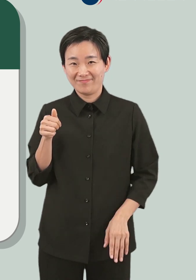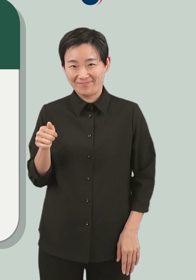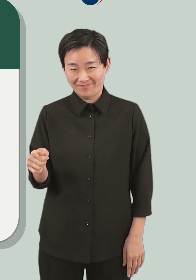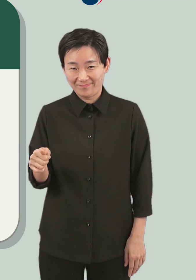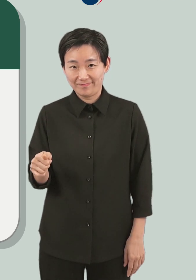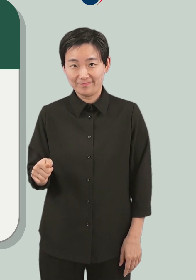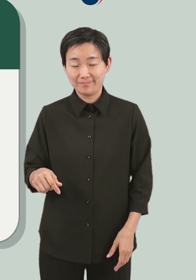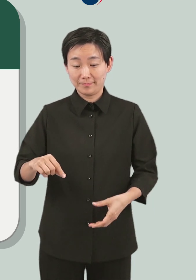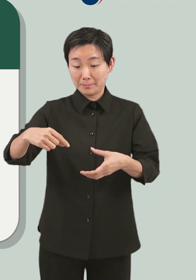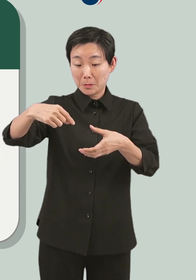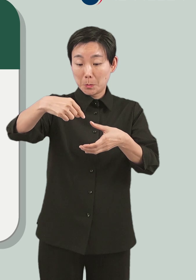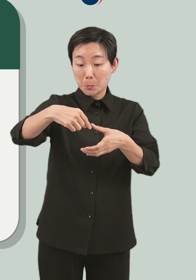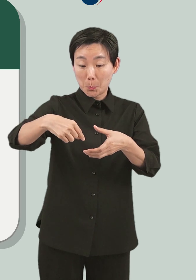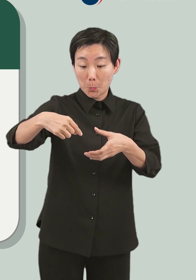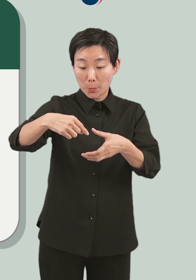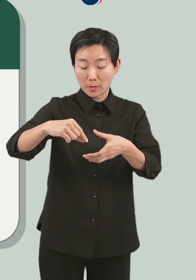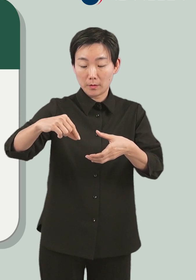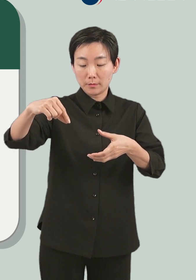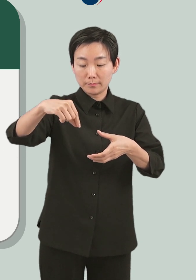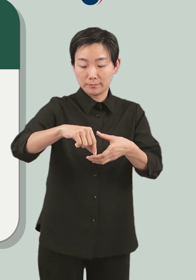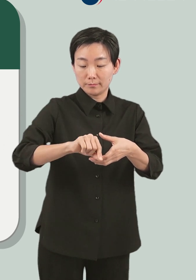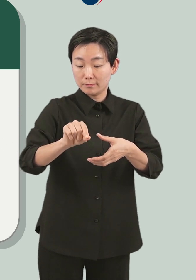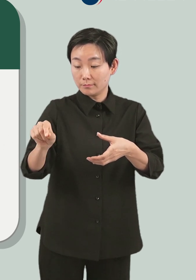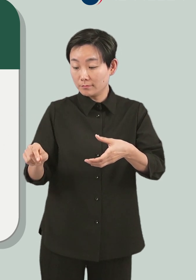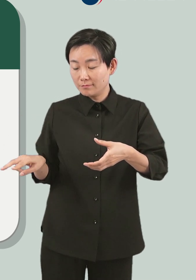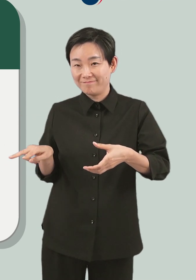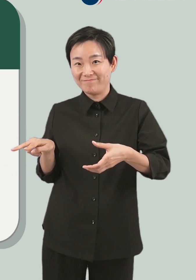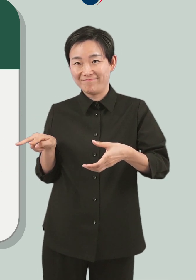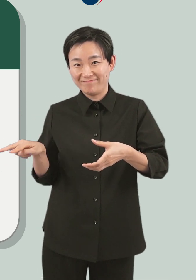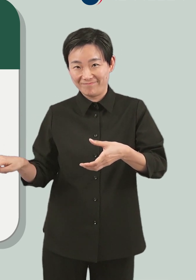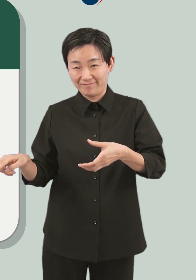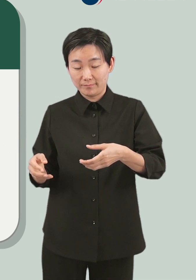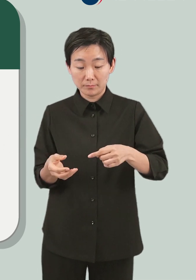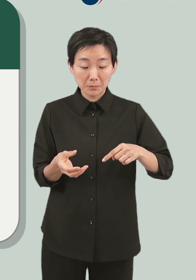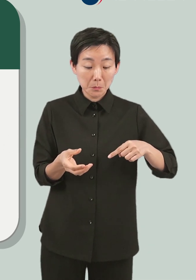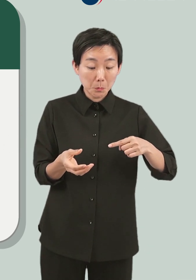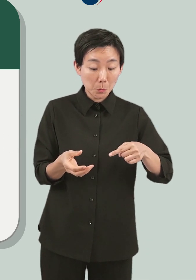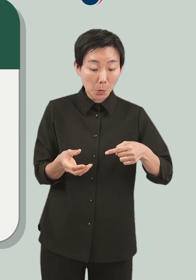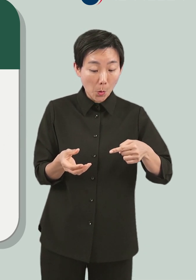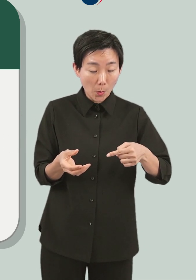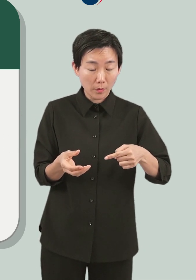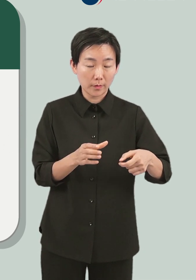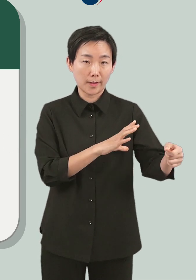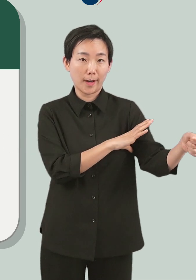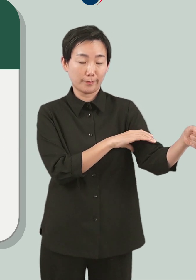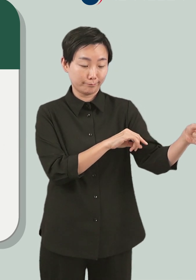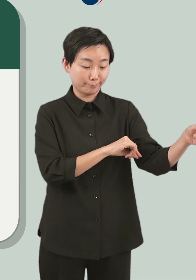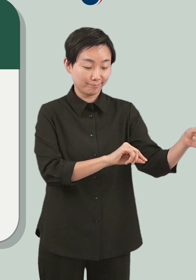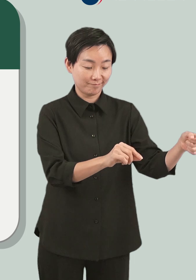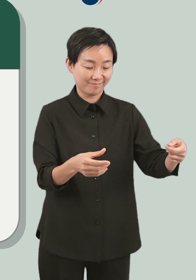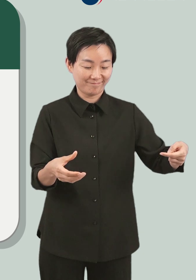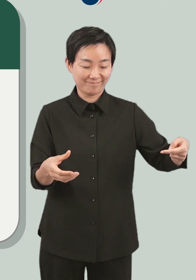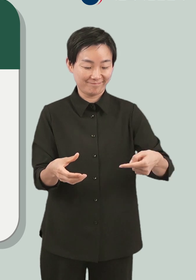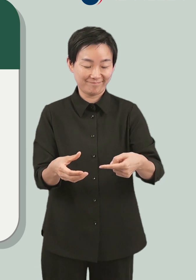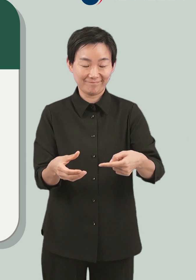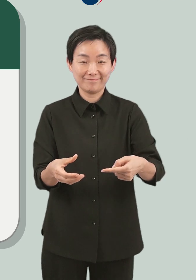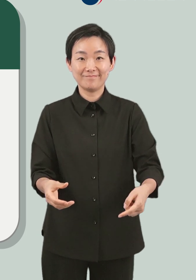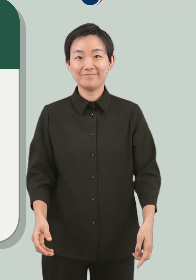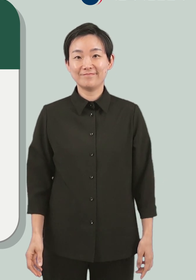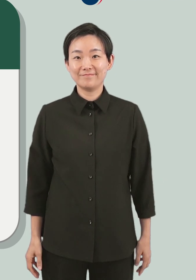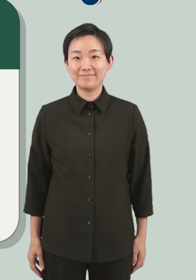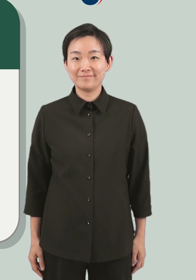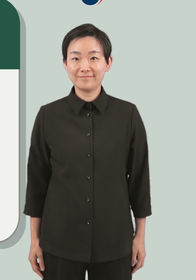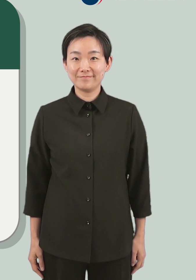사용합니다. 본체 뒷면에는 어댑터 연결 단자가 있고 왼쪽 면에는 커프 연결 커넥터가